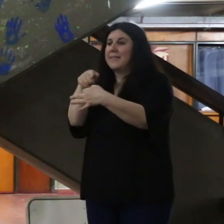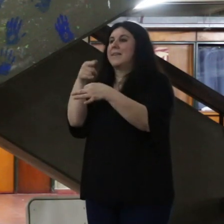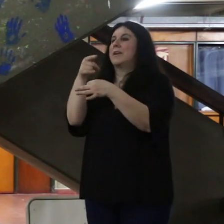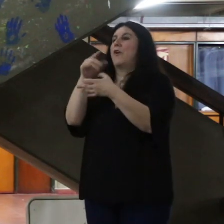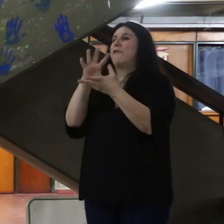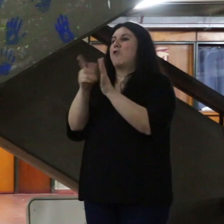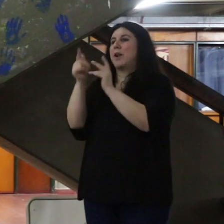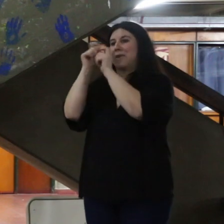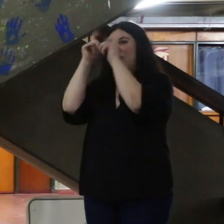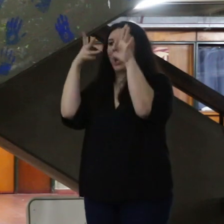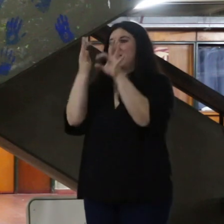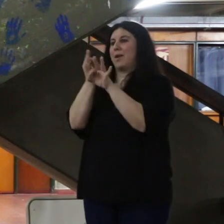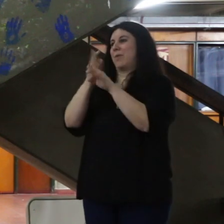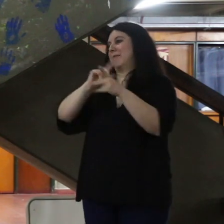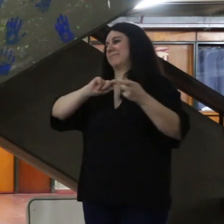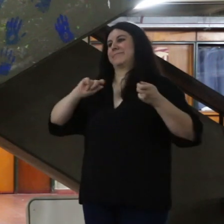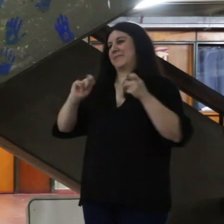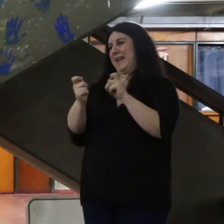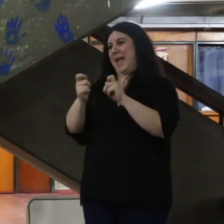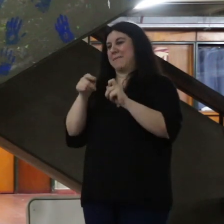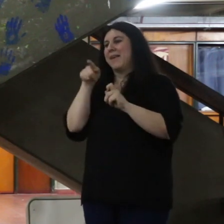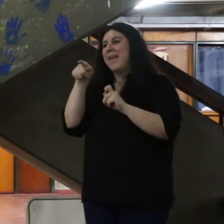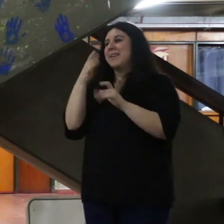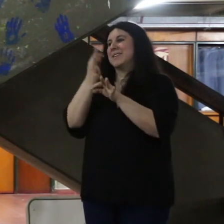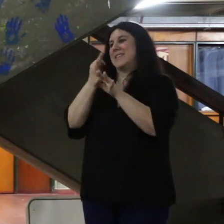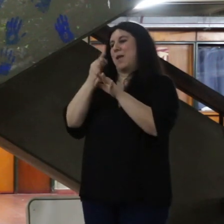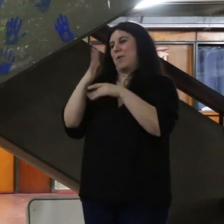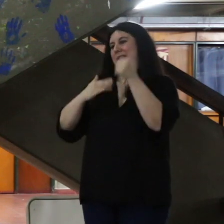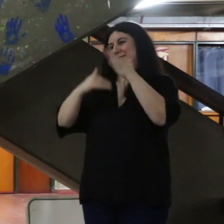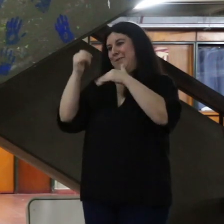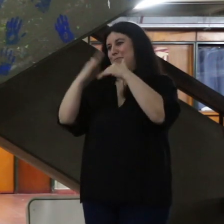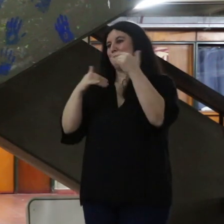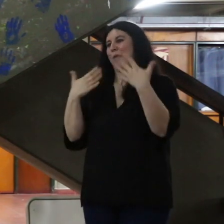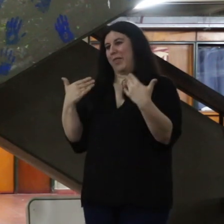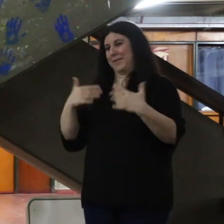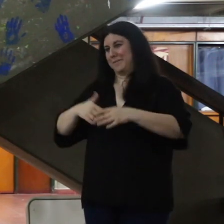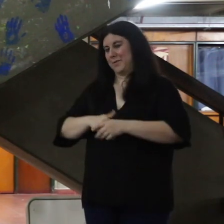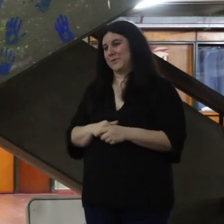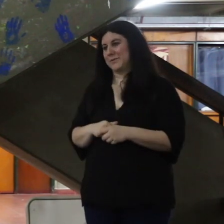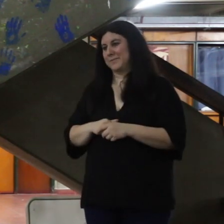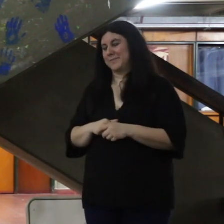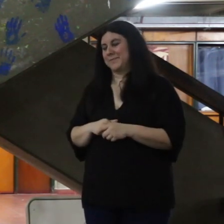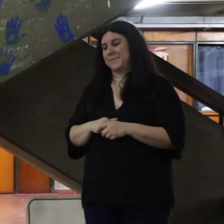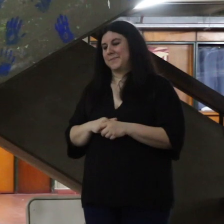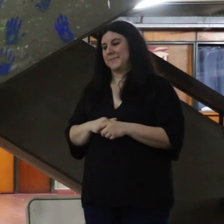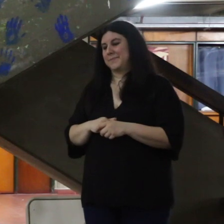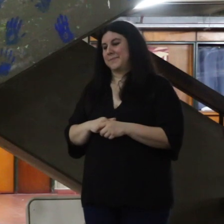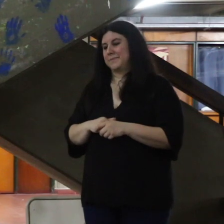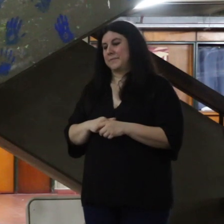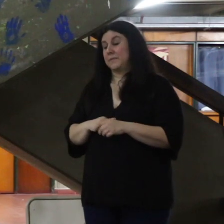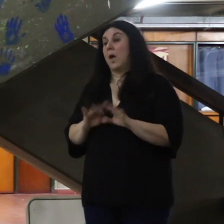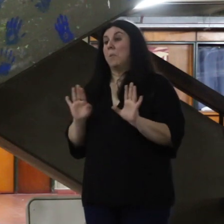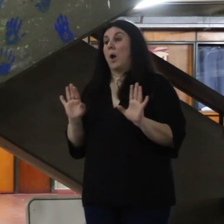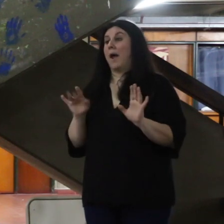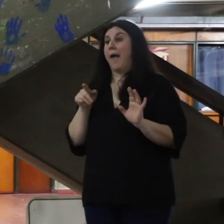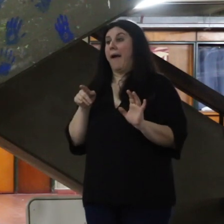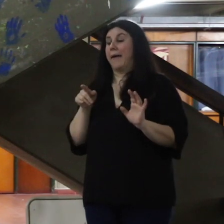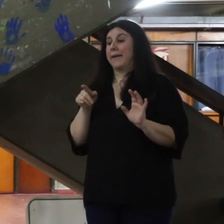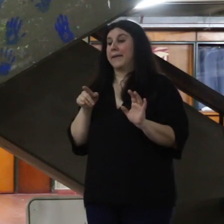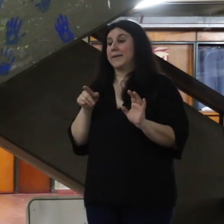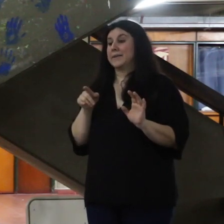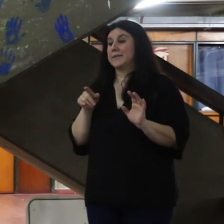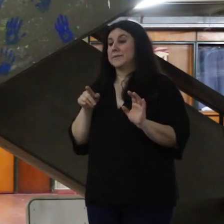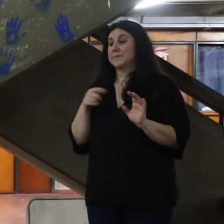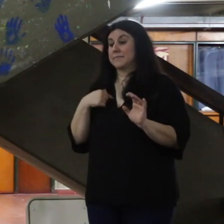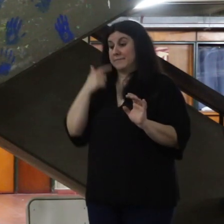construir, la escuela que queremos construir. Sustancialmente la cambia, porque nos pone